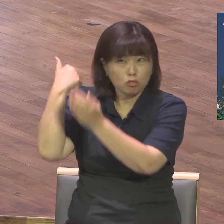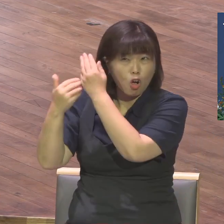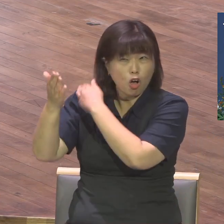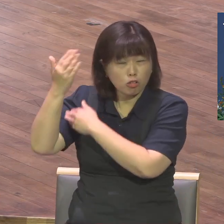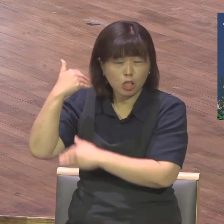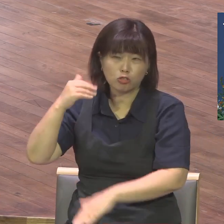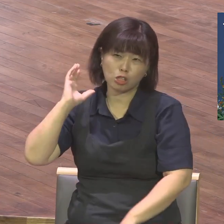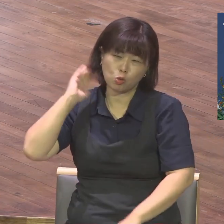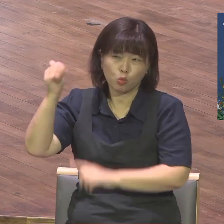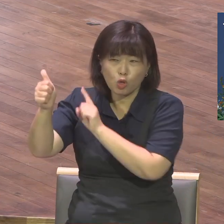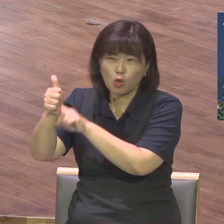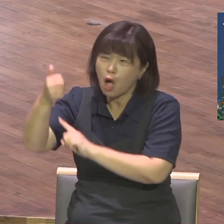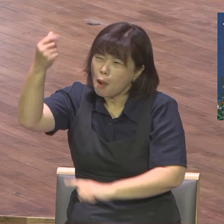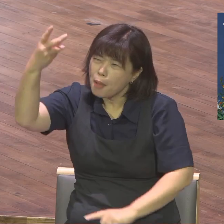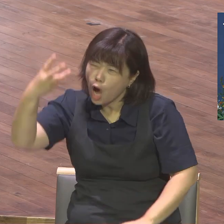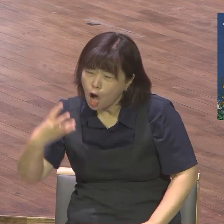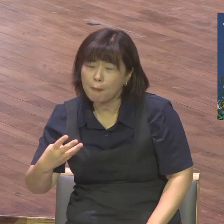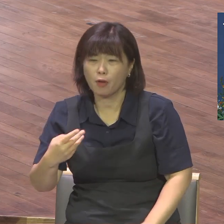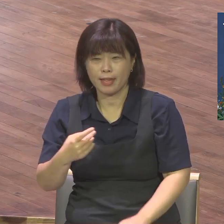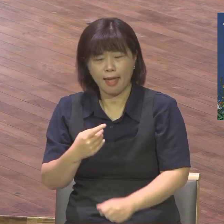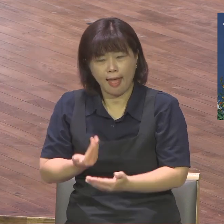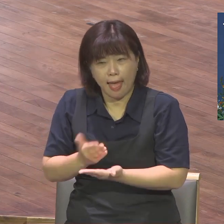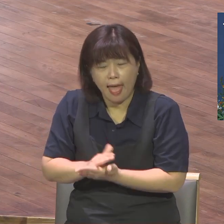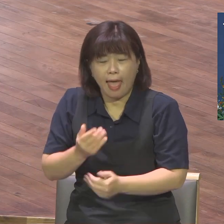아무도 못했습니다. 하도